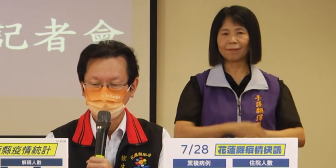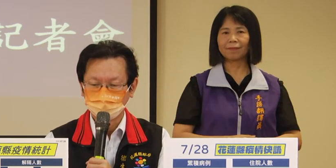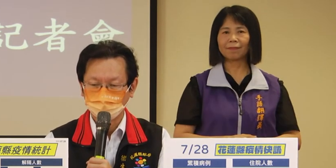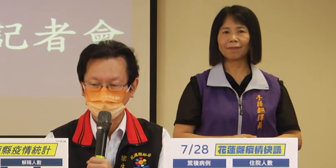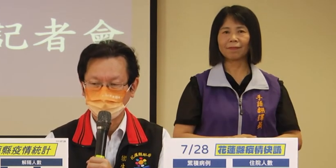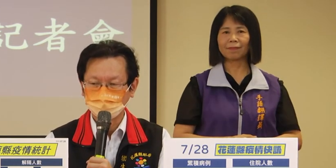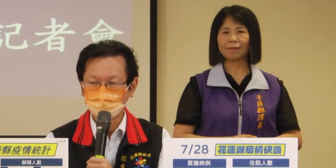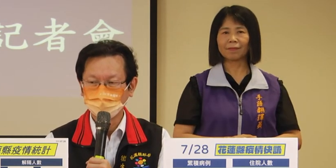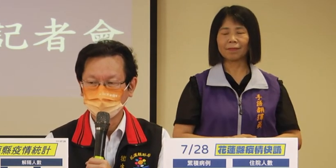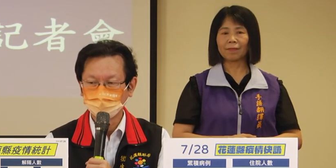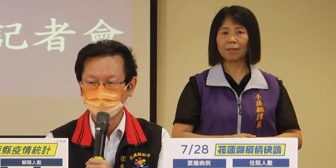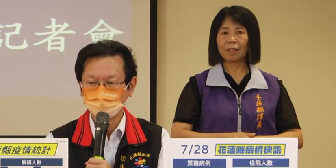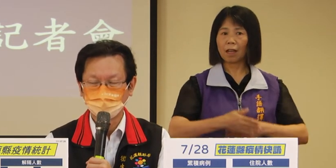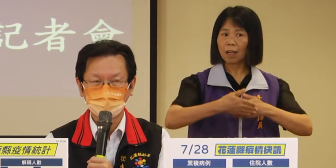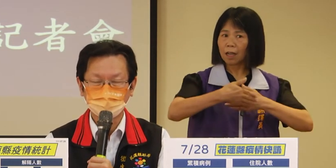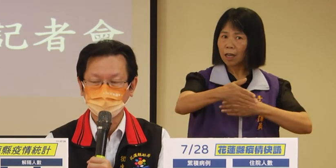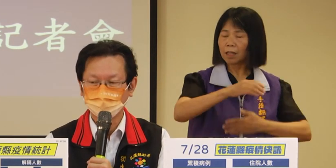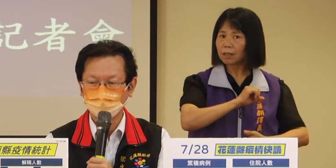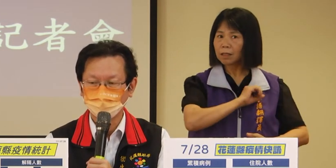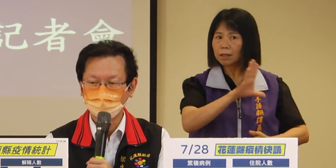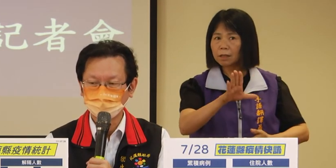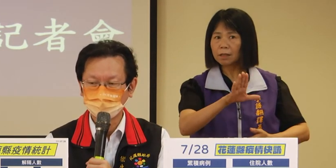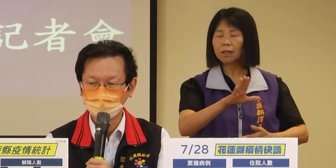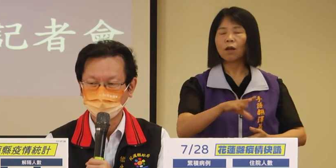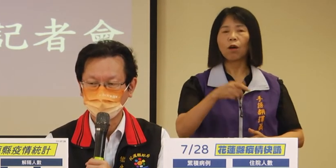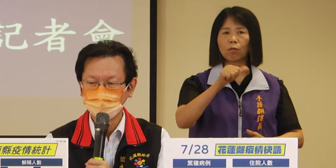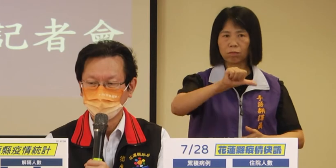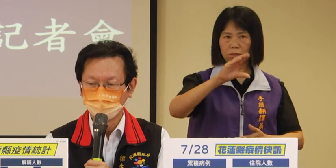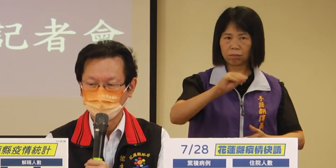前解隔的人数也达到了